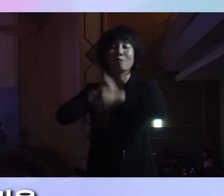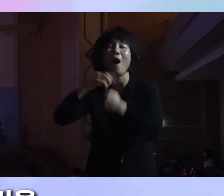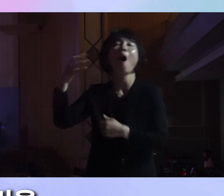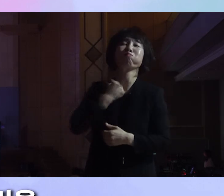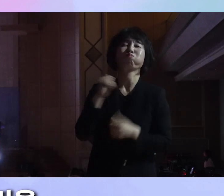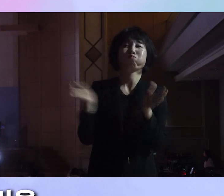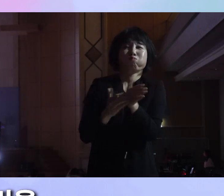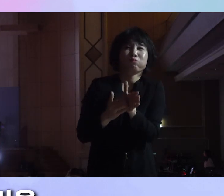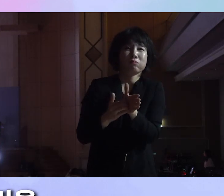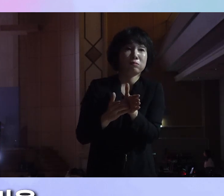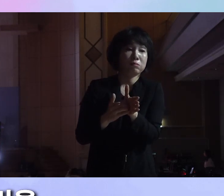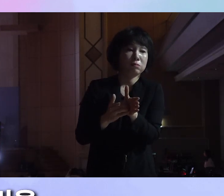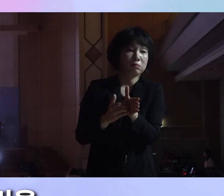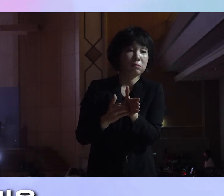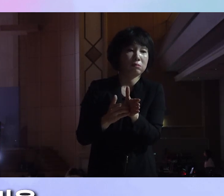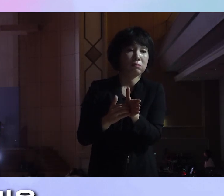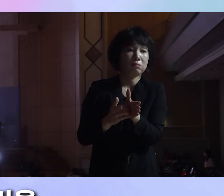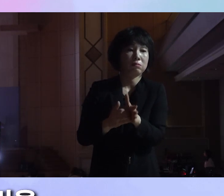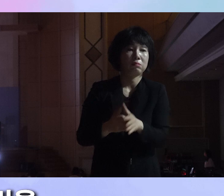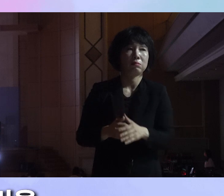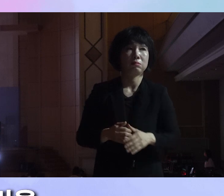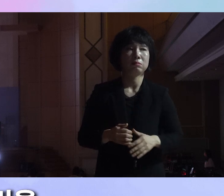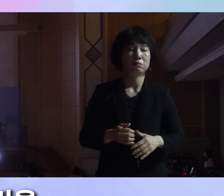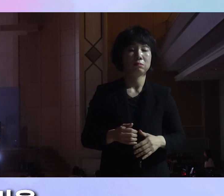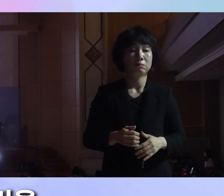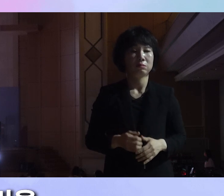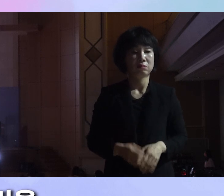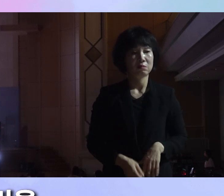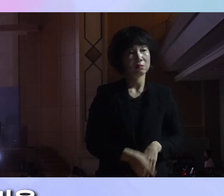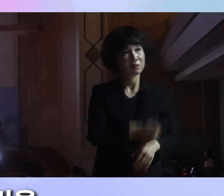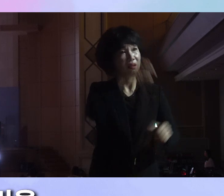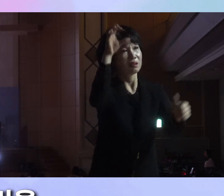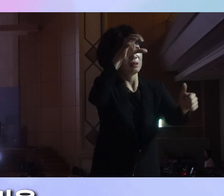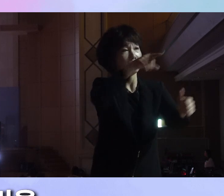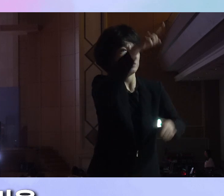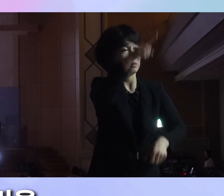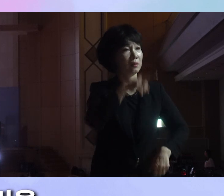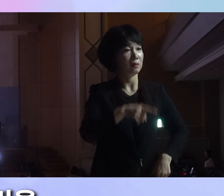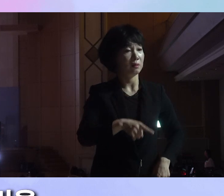부관, 제자란 작자는 다 이런 식이야?